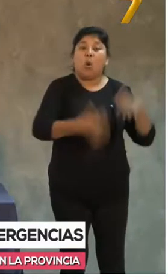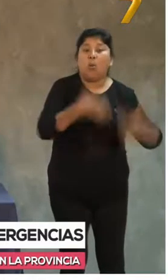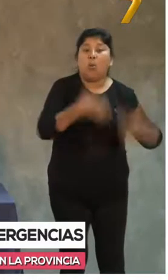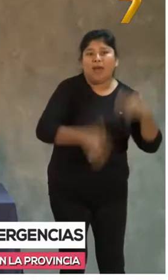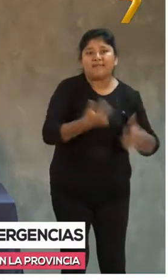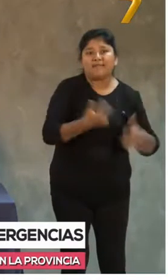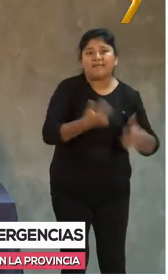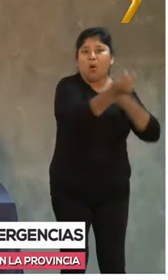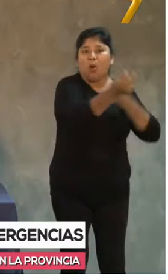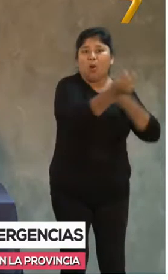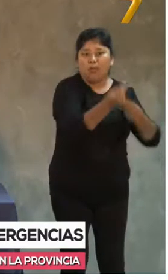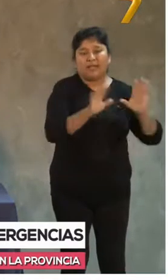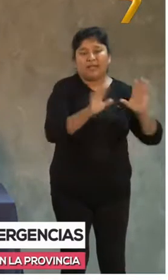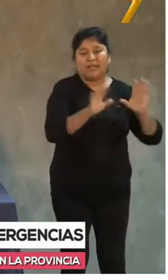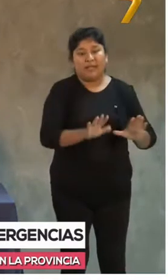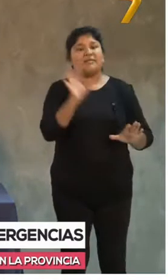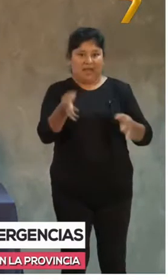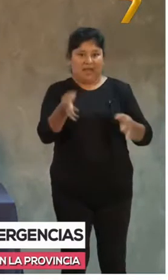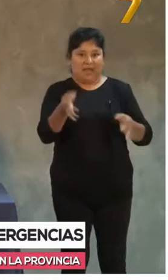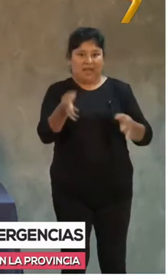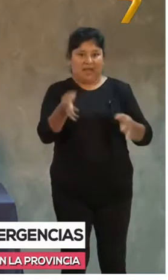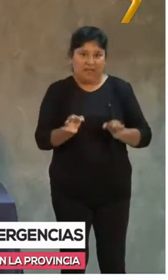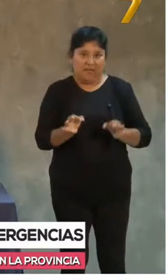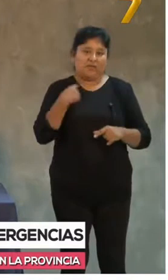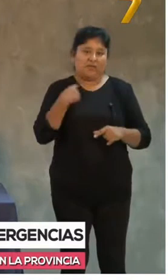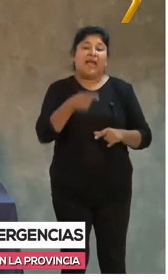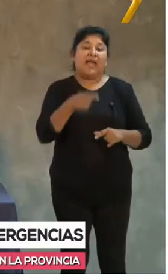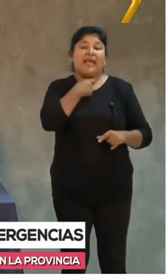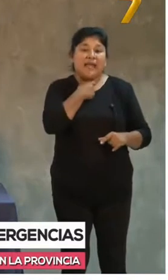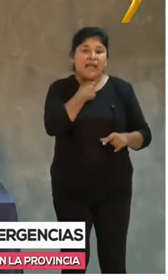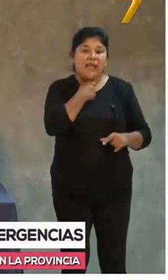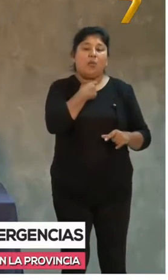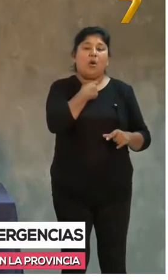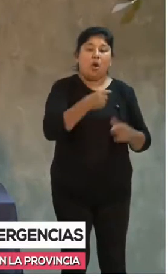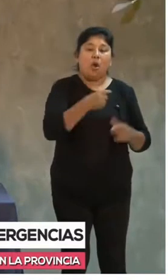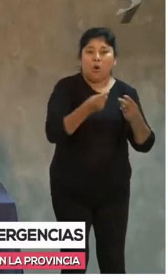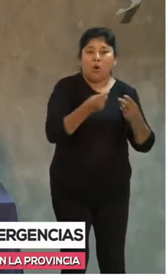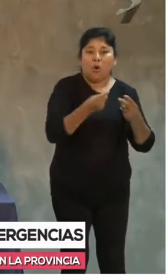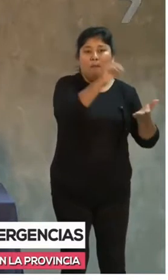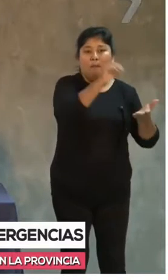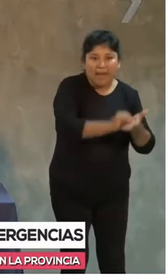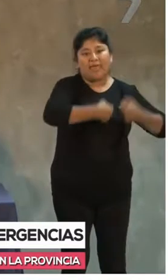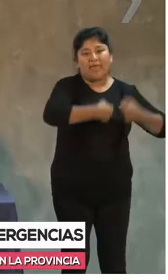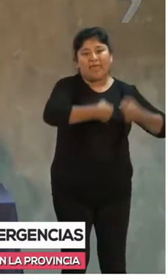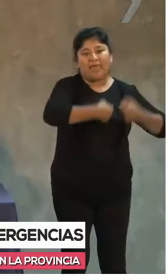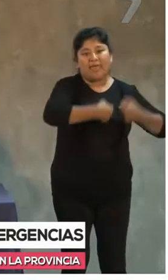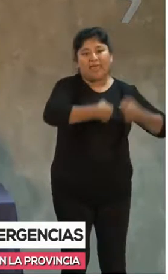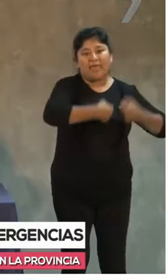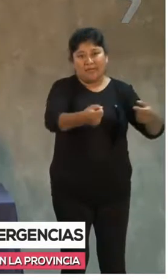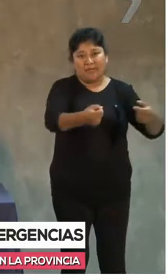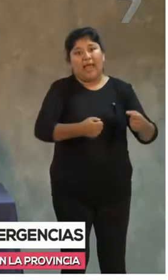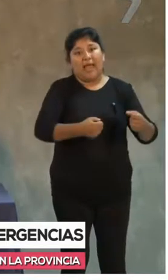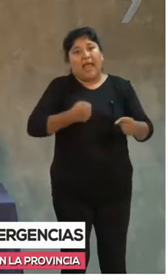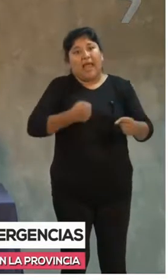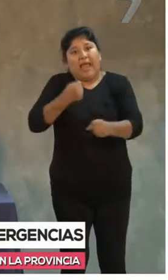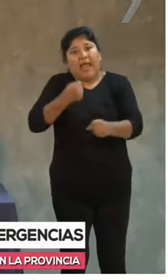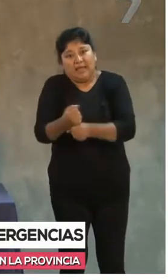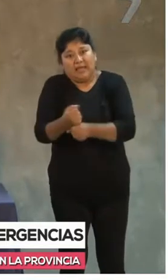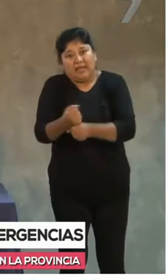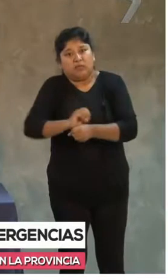emergencia en ese sentido hoy, pero estamos haciendo la previsión de tratar de llegar con el recurso lo antes posible, antes de que se presente esa